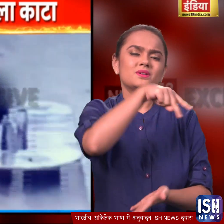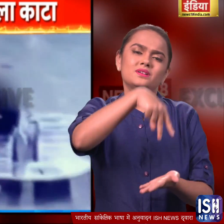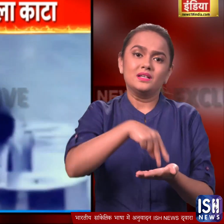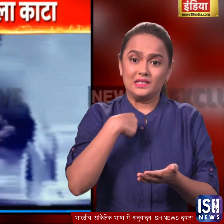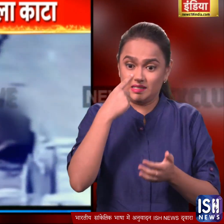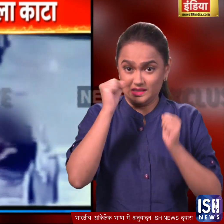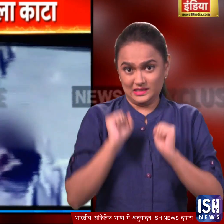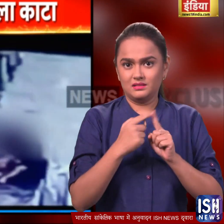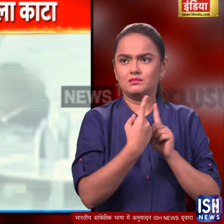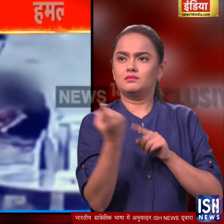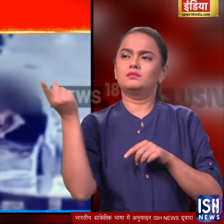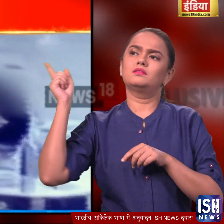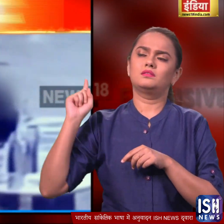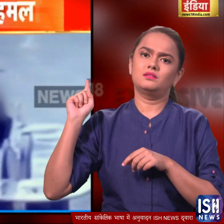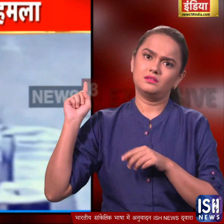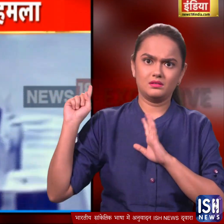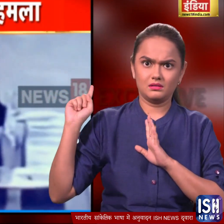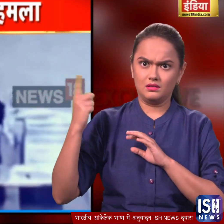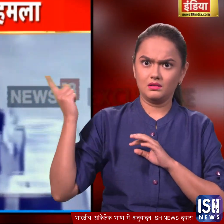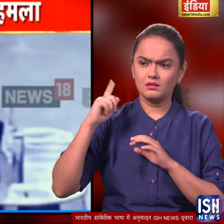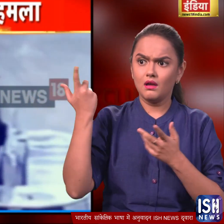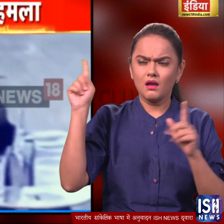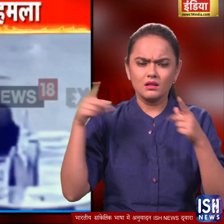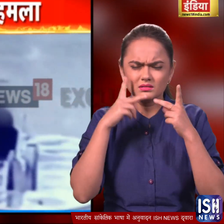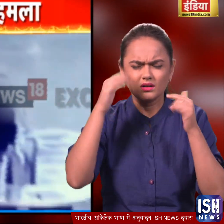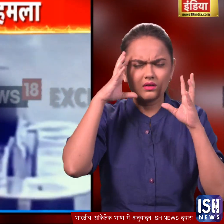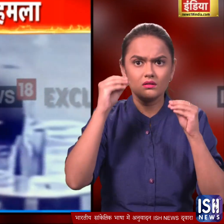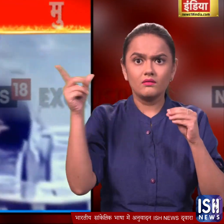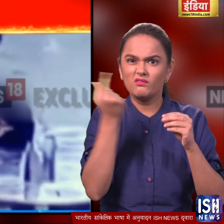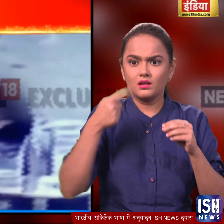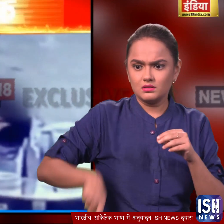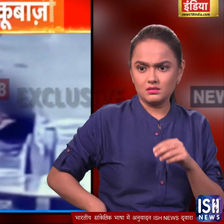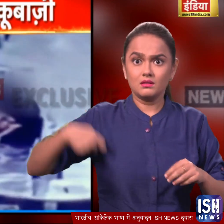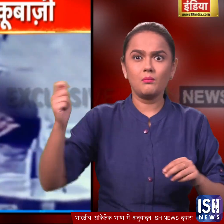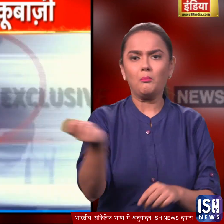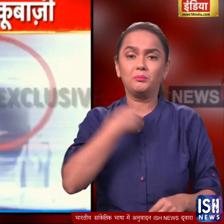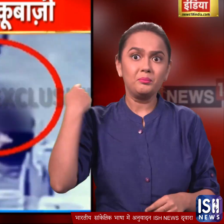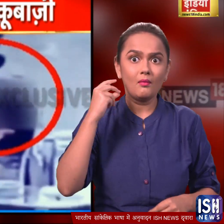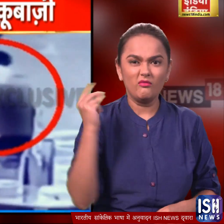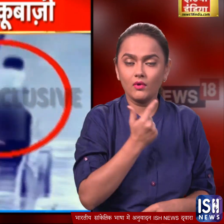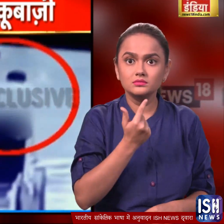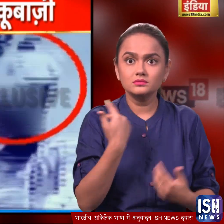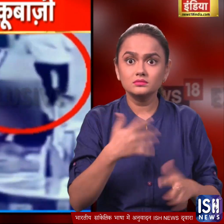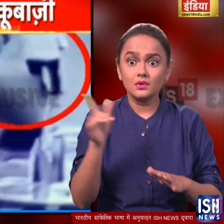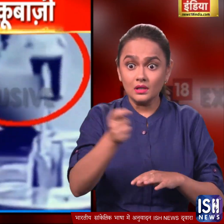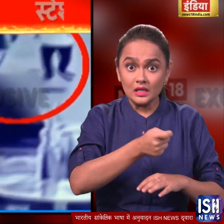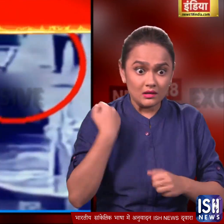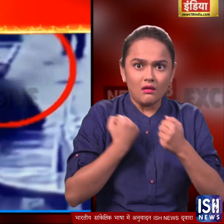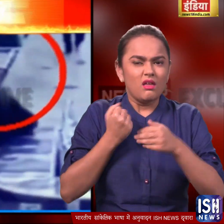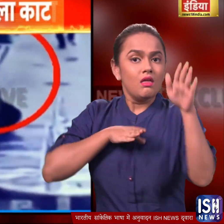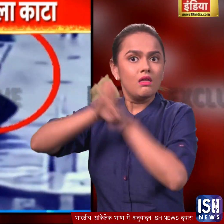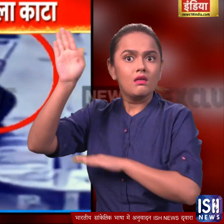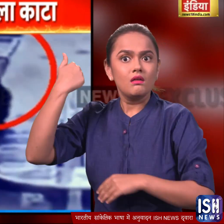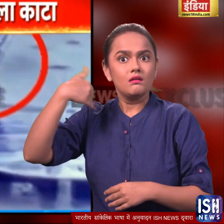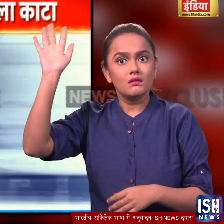महिला के पीछे जाकर खड़ा हो गया। इससे पहले कि कोई कुछ समझ पाता, उसने जेब से चाकू निकाला और महिला का गला काट दिया। हमला करते ही वो आदमी वहां